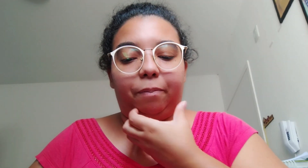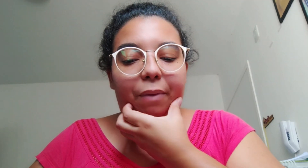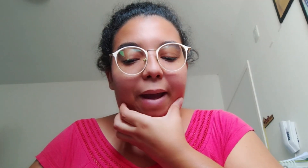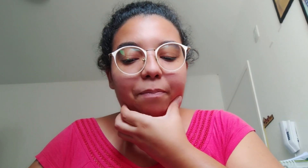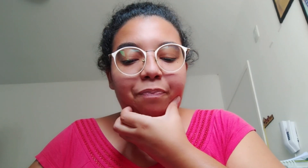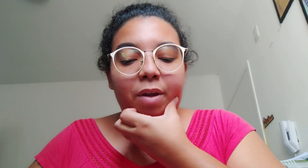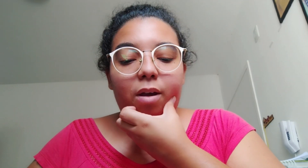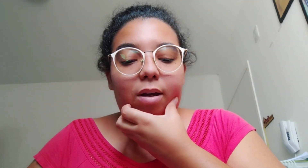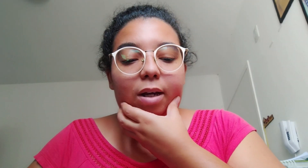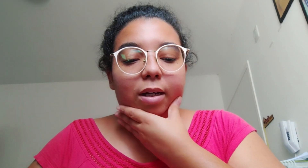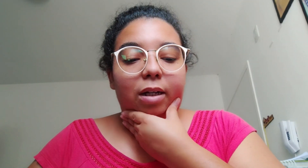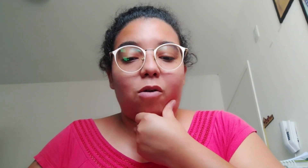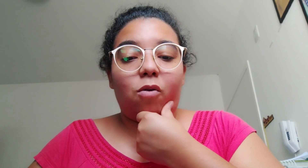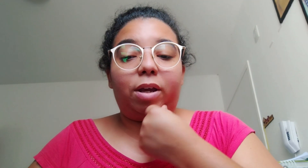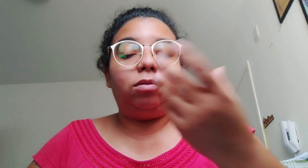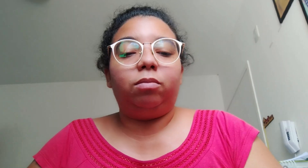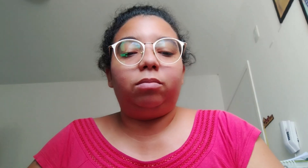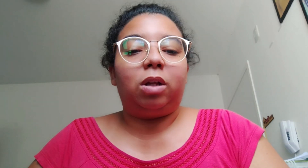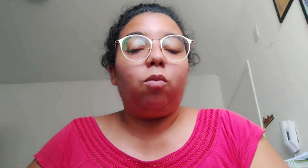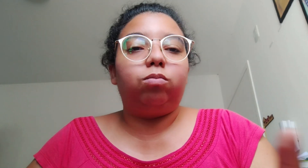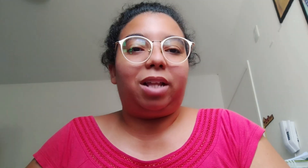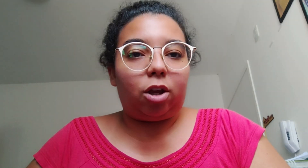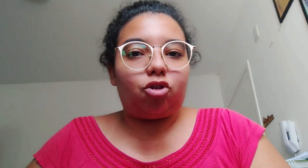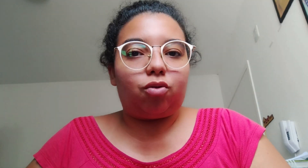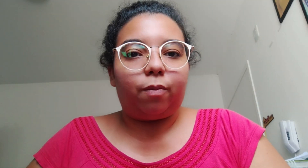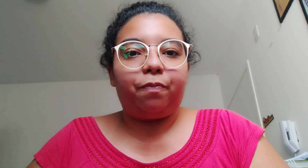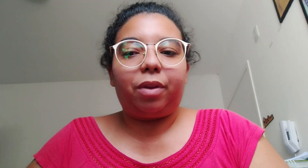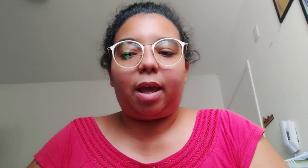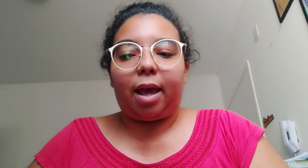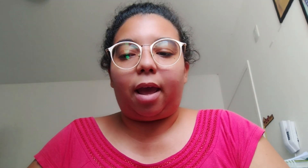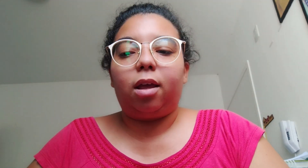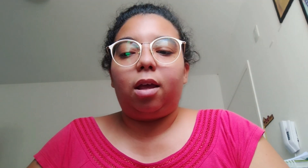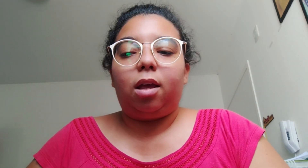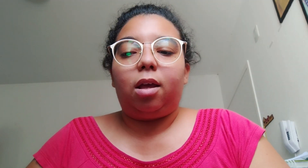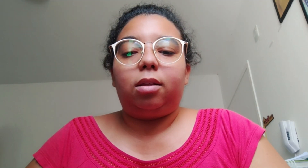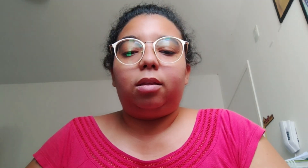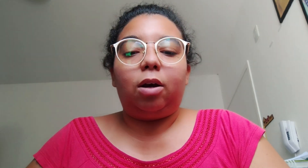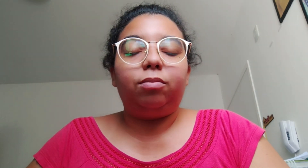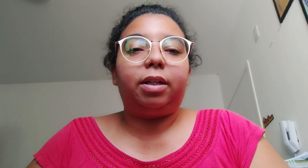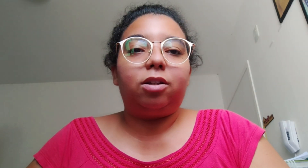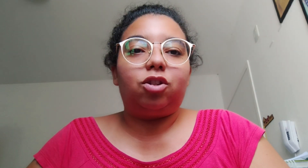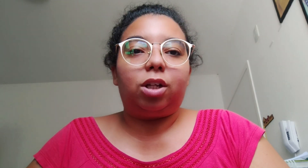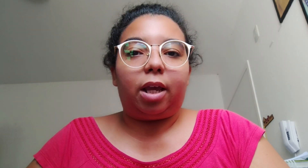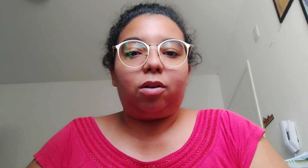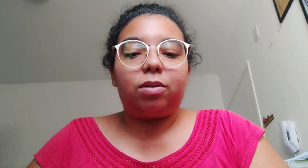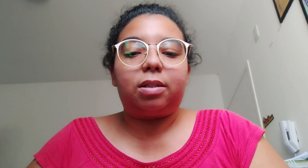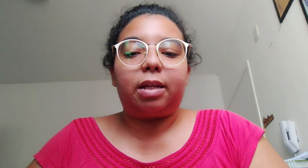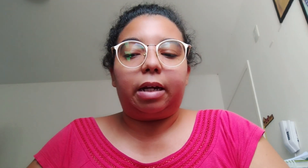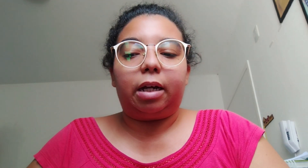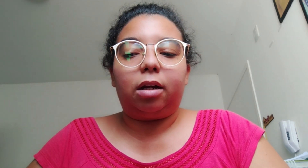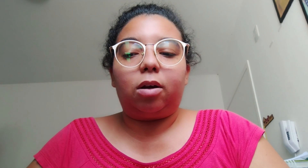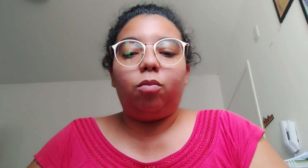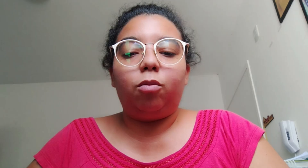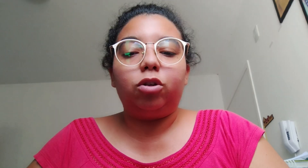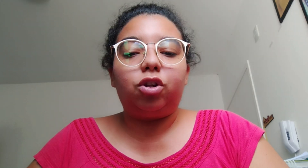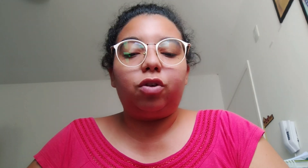né? O que eu não deixo é não ter dinheiro ser o motivo